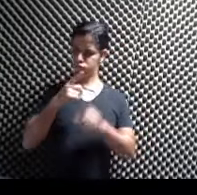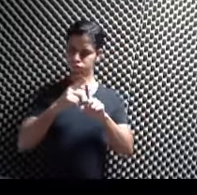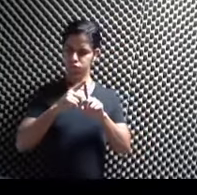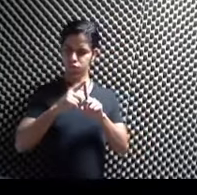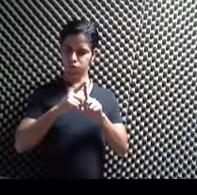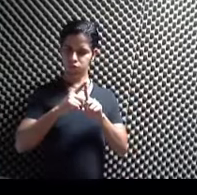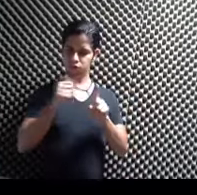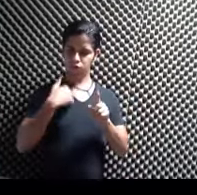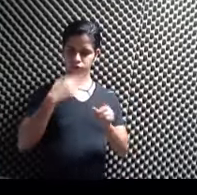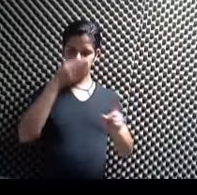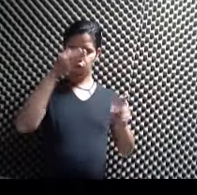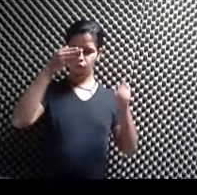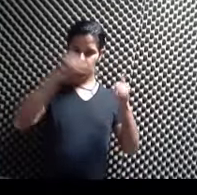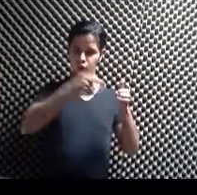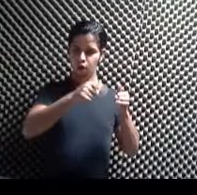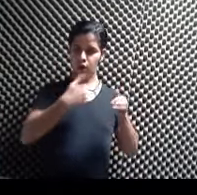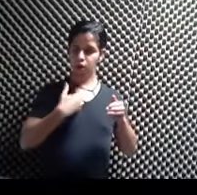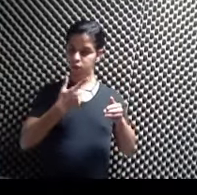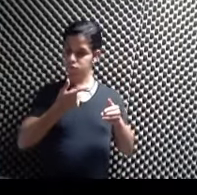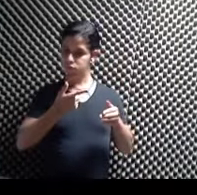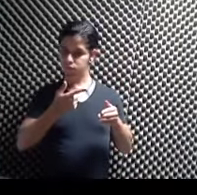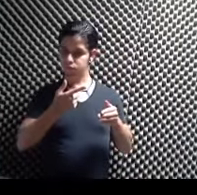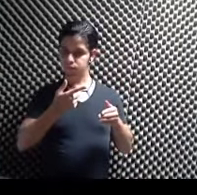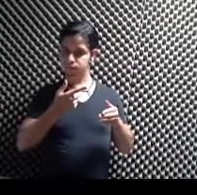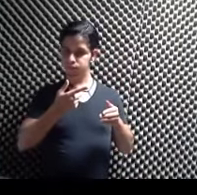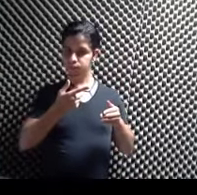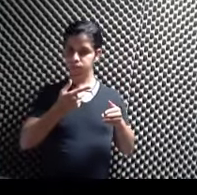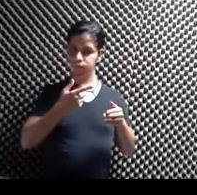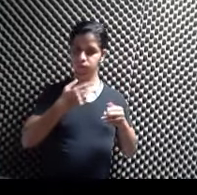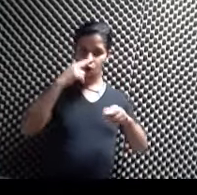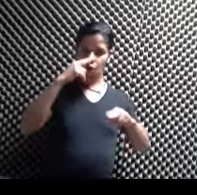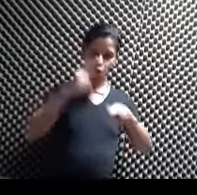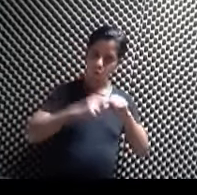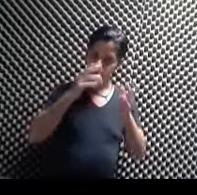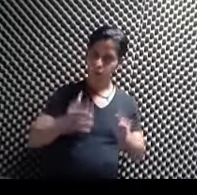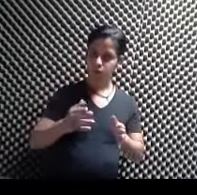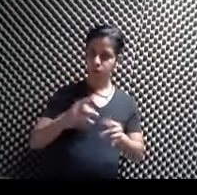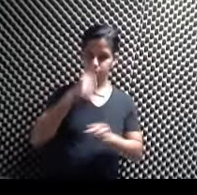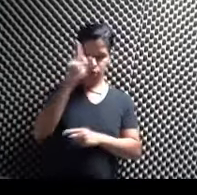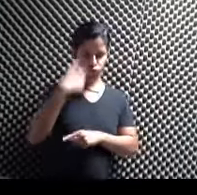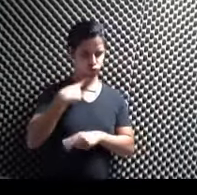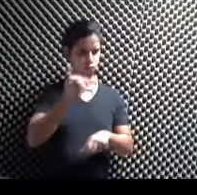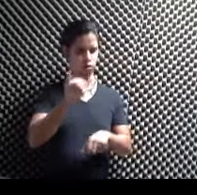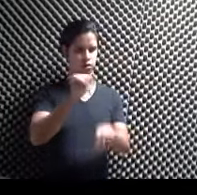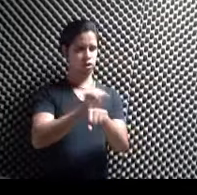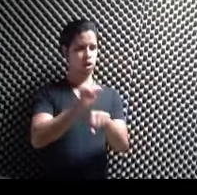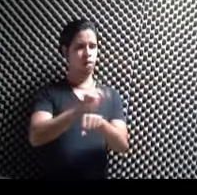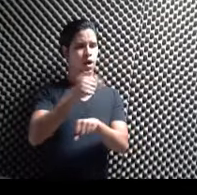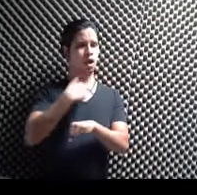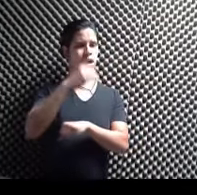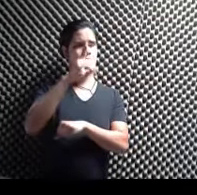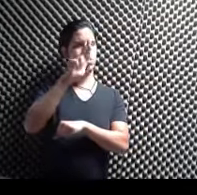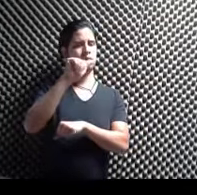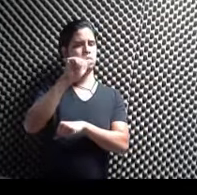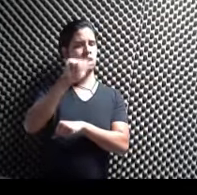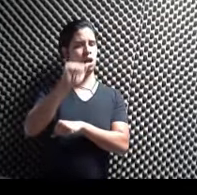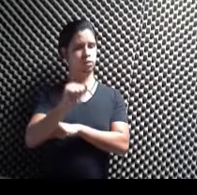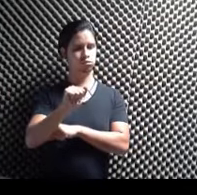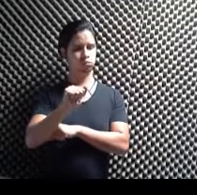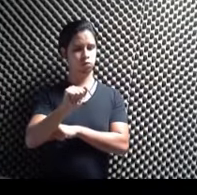la comedia, ¿no? Pero tú haces drama, y yo sí te he visto haciendo drama, es muy bueno. Pero cuando te pones, tú dices,